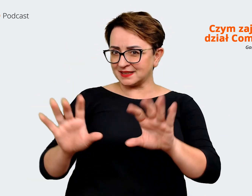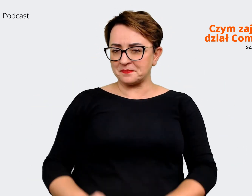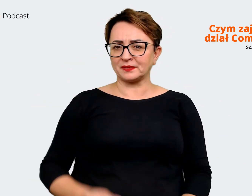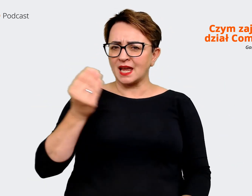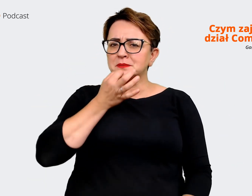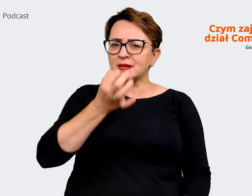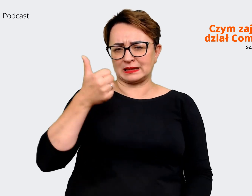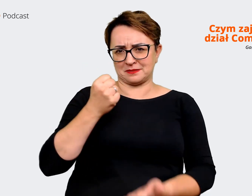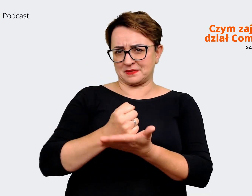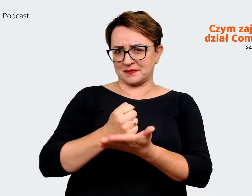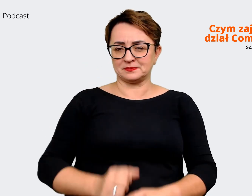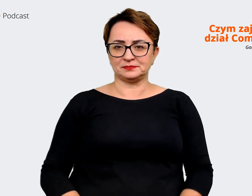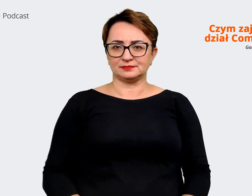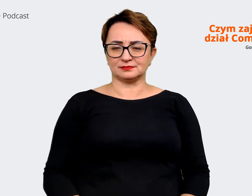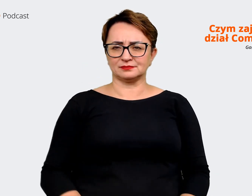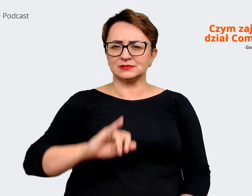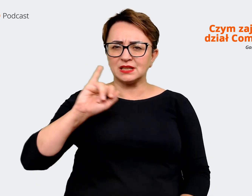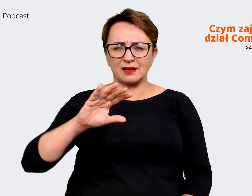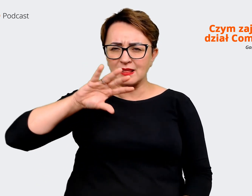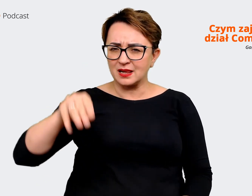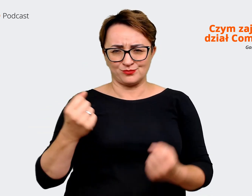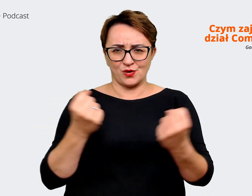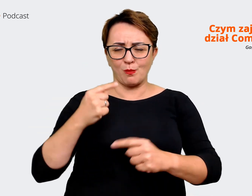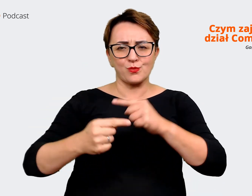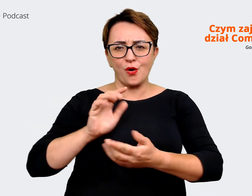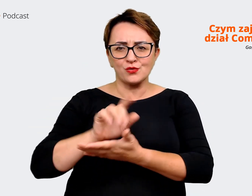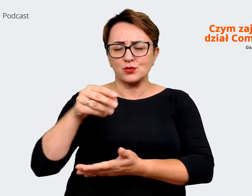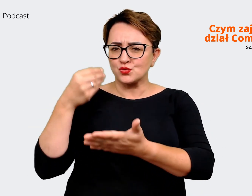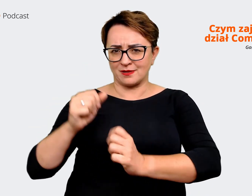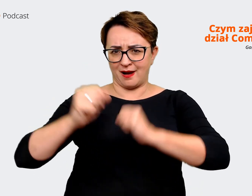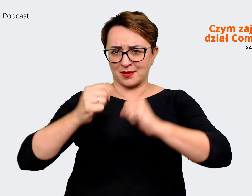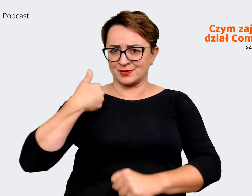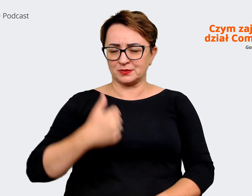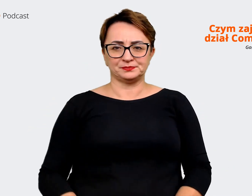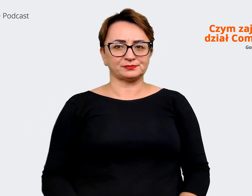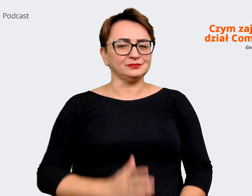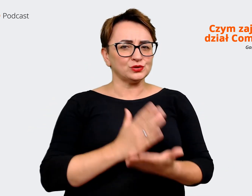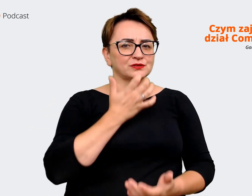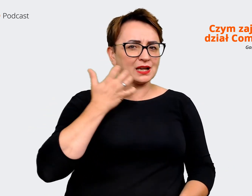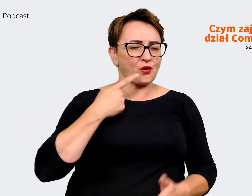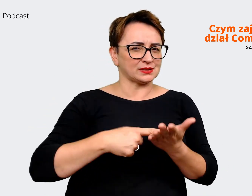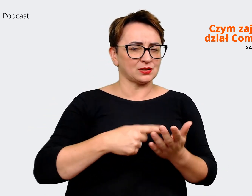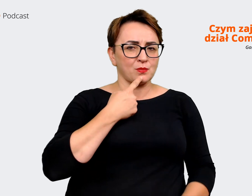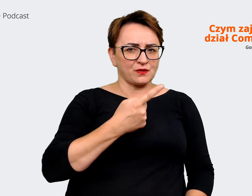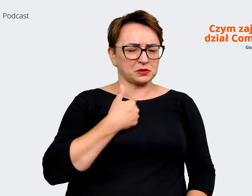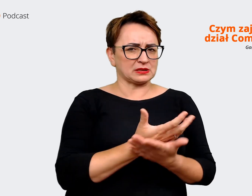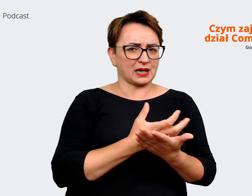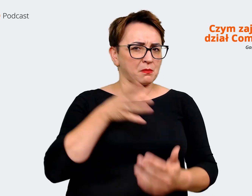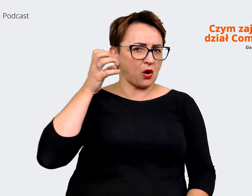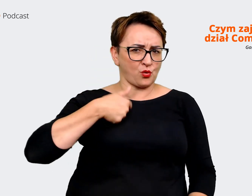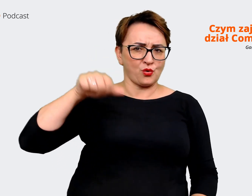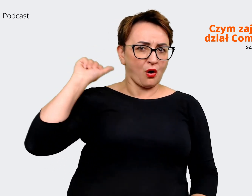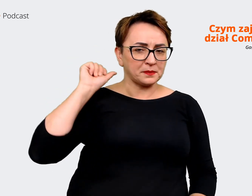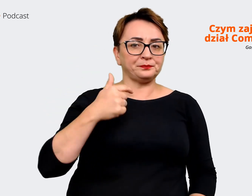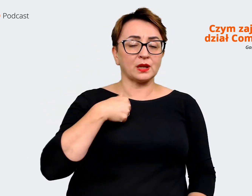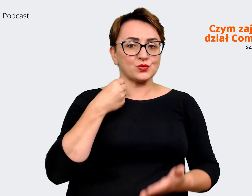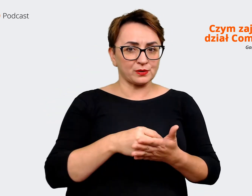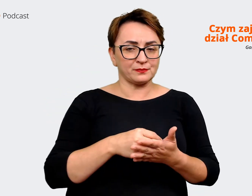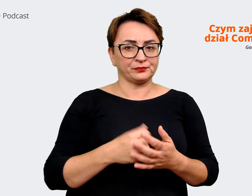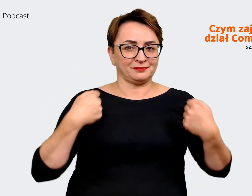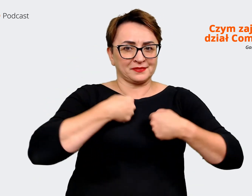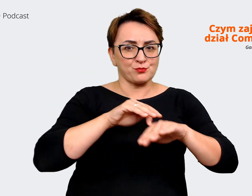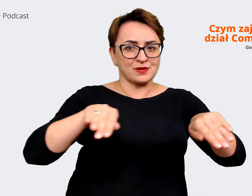działamy i mamy tą sprawczość i widzimy, że to, co chcemy zaimplementować, pojawia się. Nie musimy czekać na polecenia, tylko właśnie